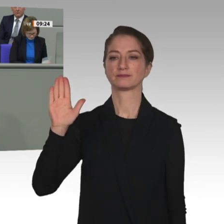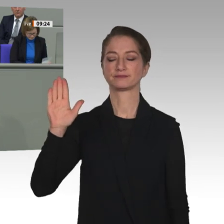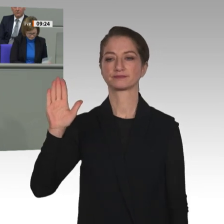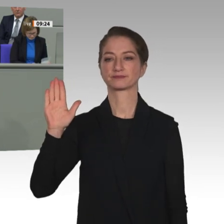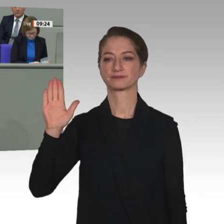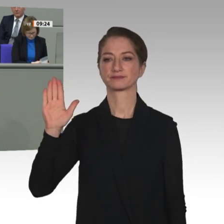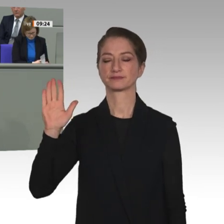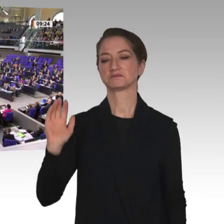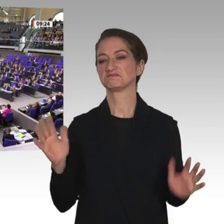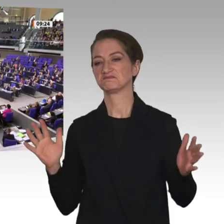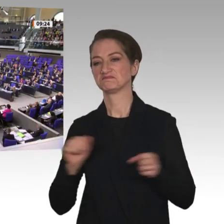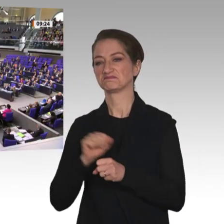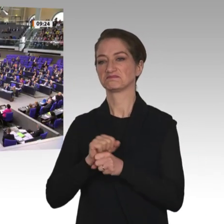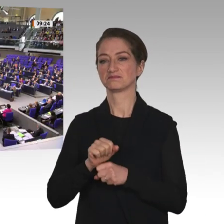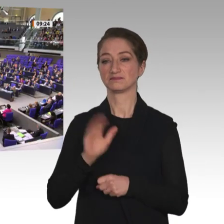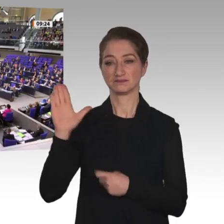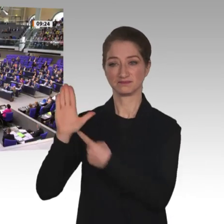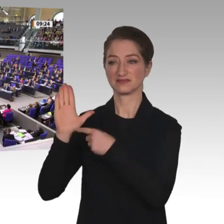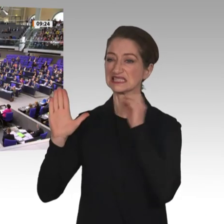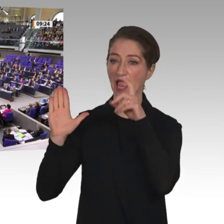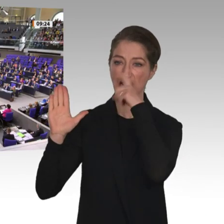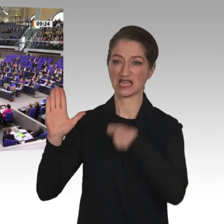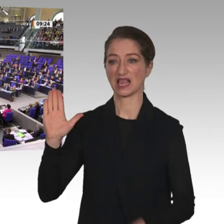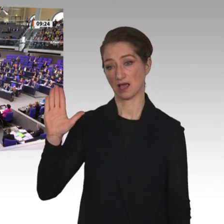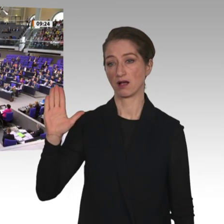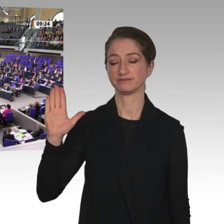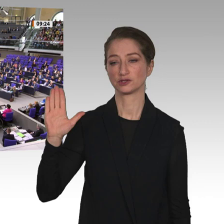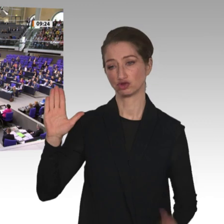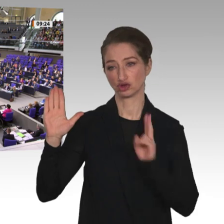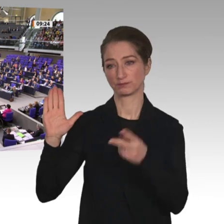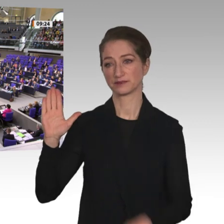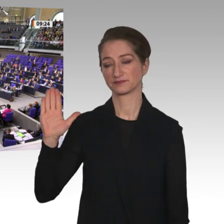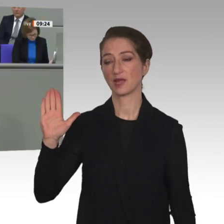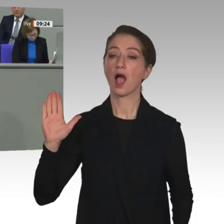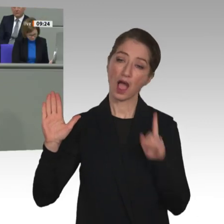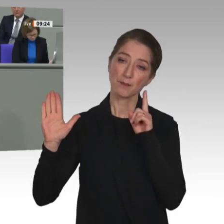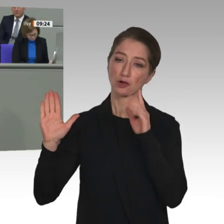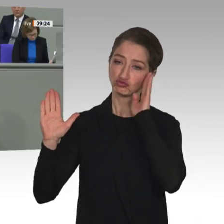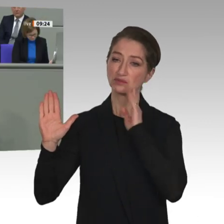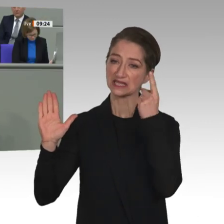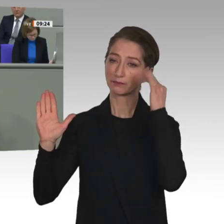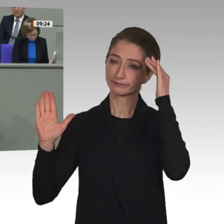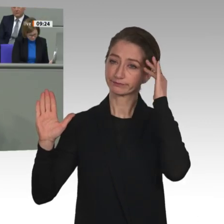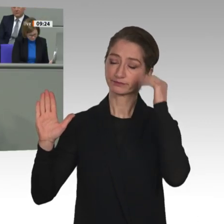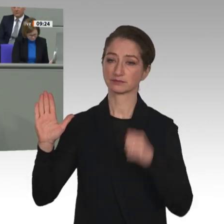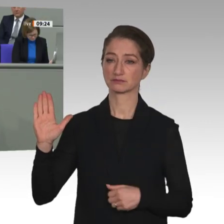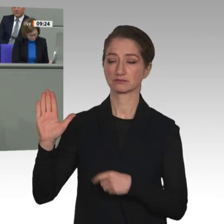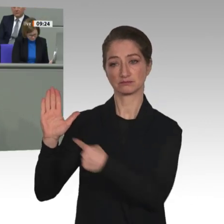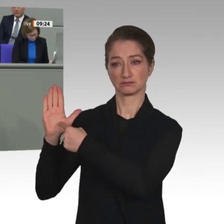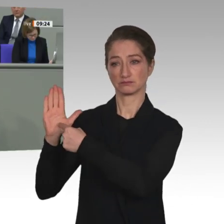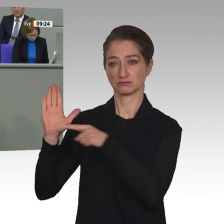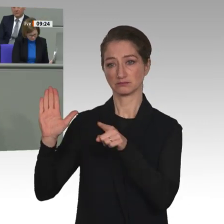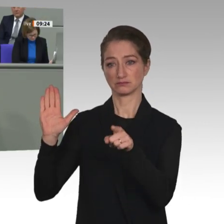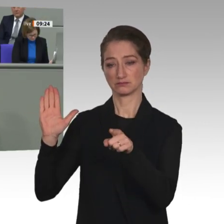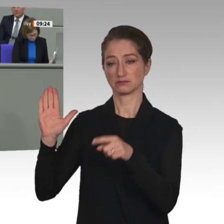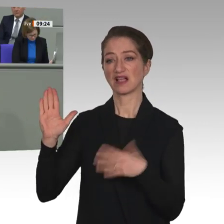Was Sie sehen, ist hässlich. Das will ich Ihnen gerne glauben. Aber Sie müssten doch selbst einmal darüber nachdenken, was Ihr Vorgehen